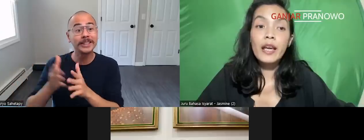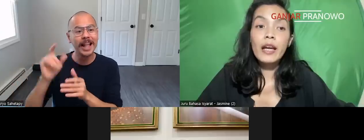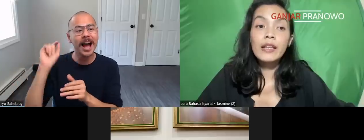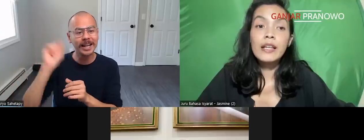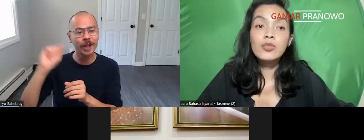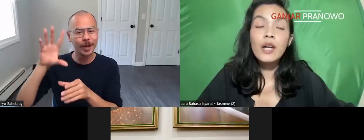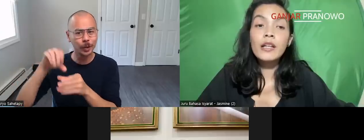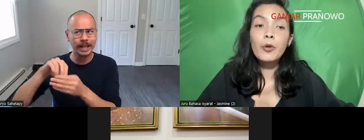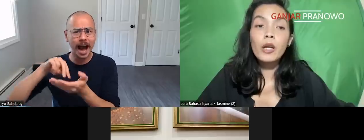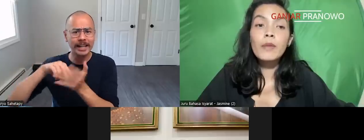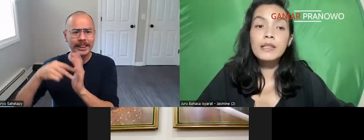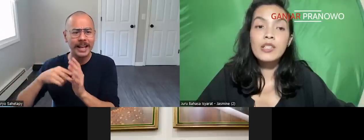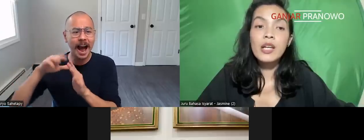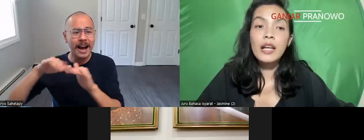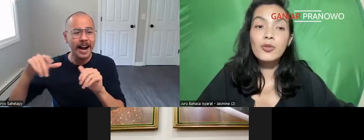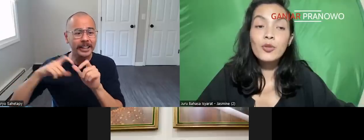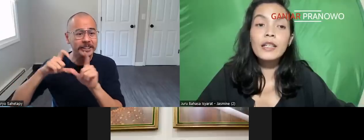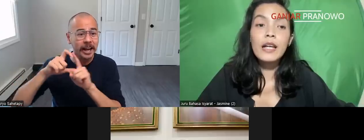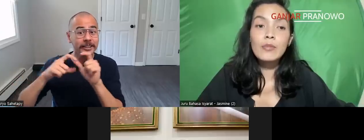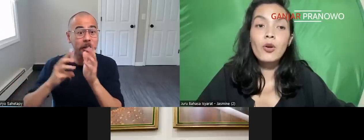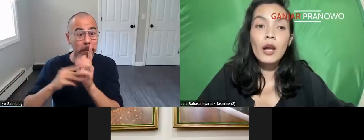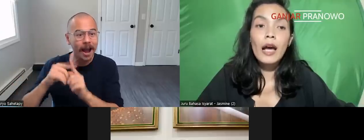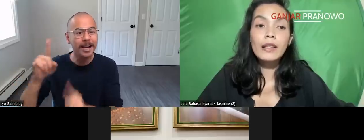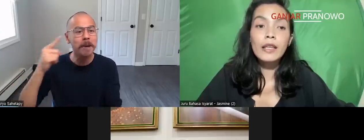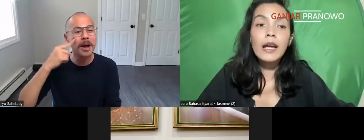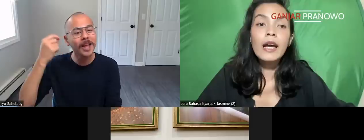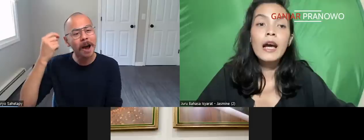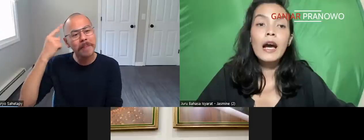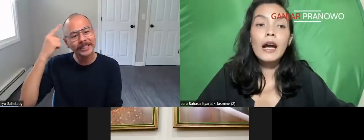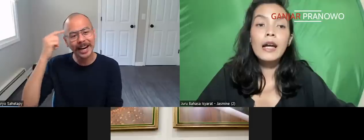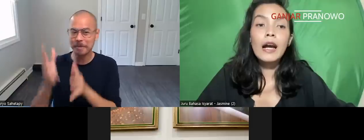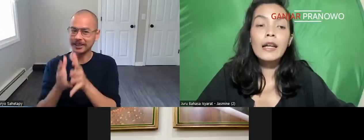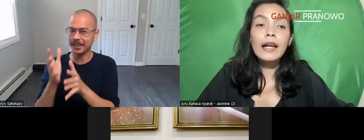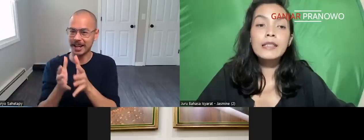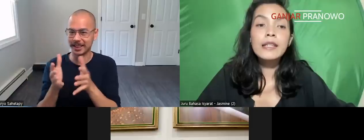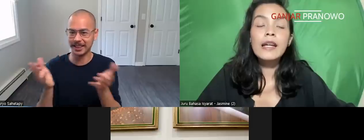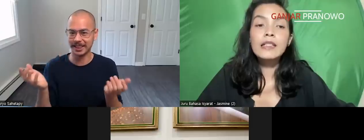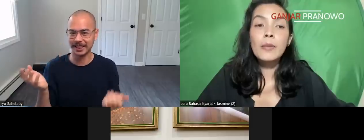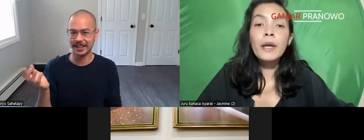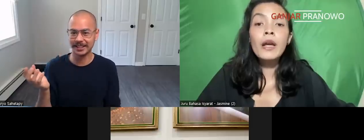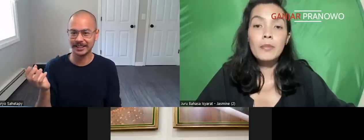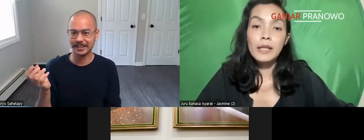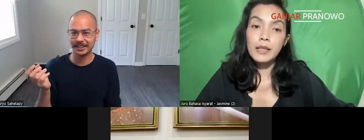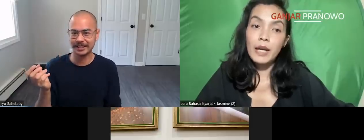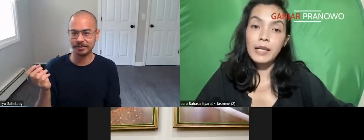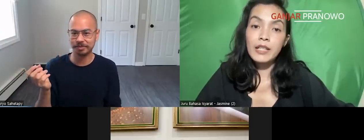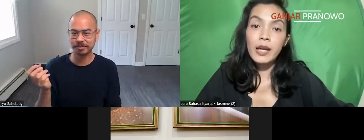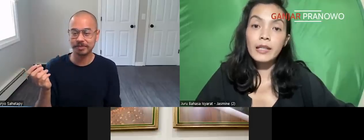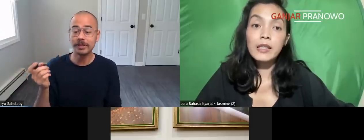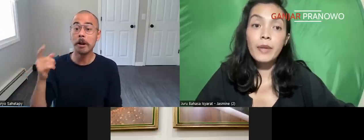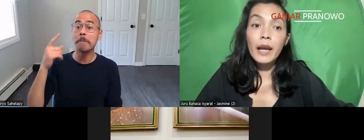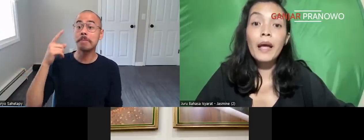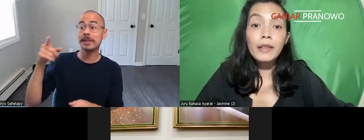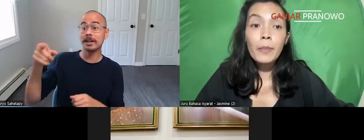isyaratnya dan juga ada program bahasa isyarat juga di dalam sekolah artinya anak-anak SD dan SMP belajar bahasa